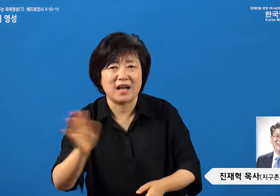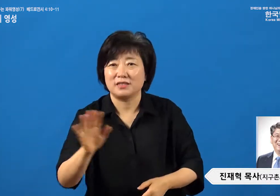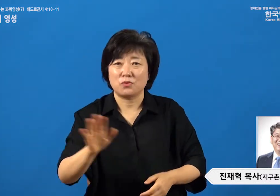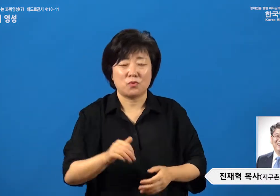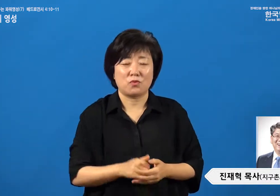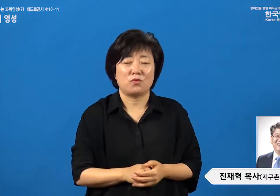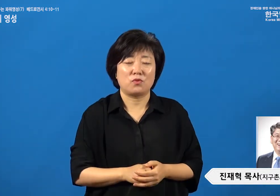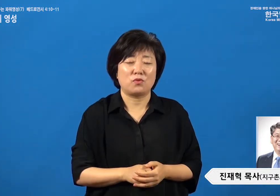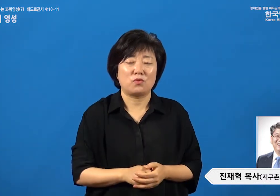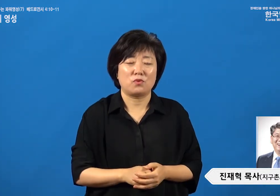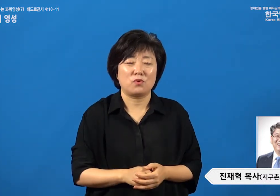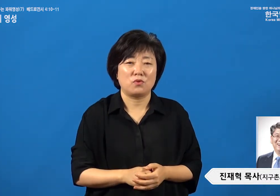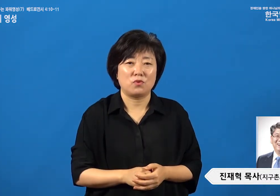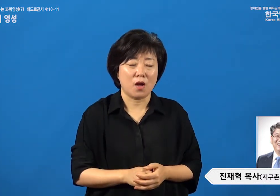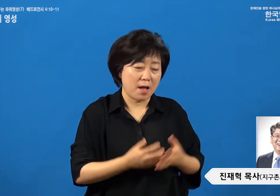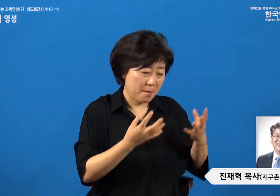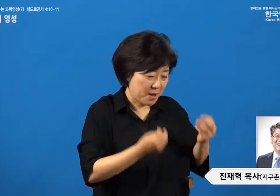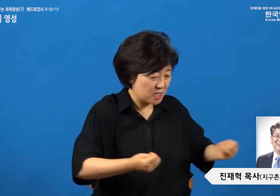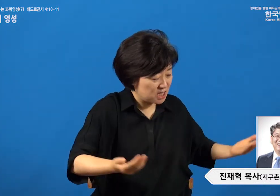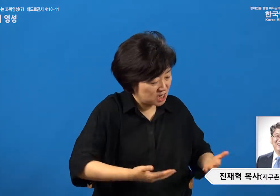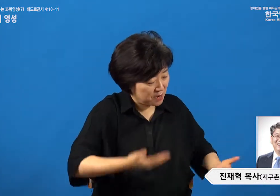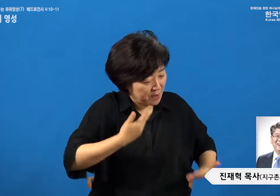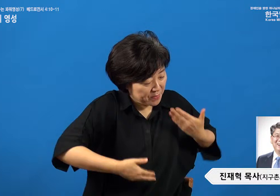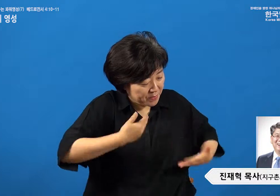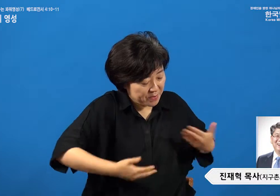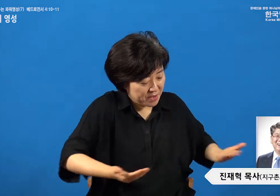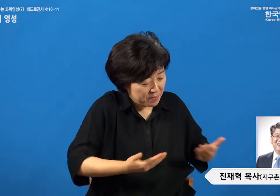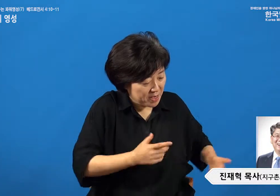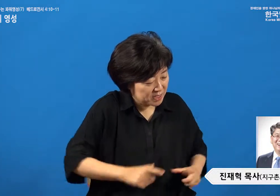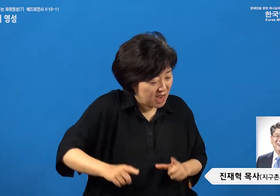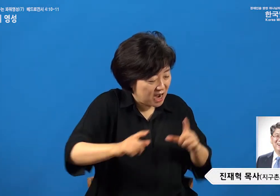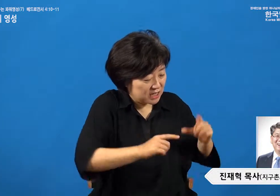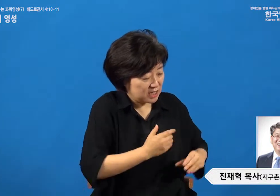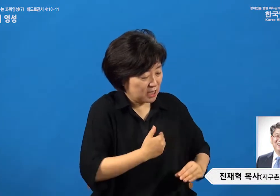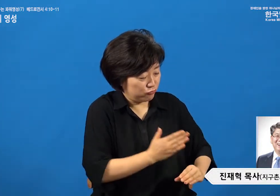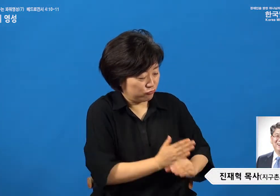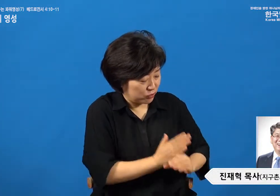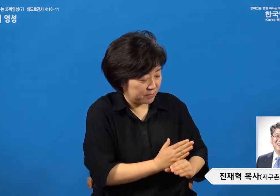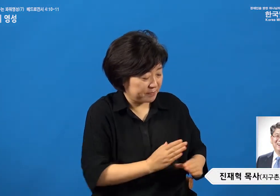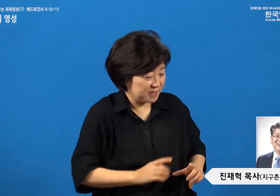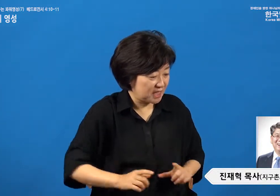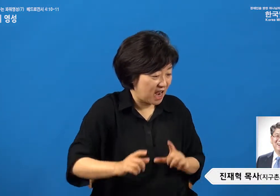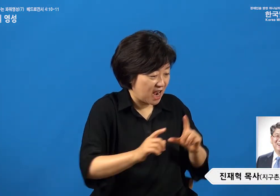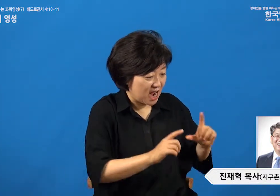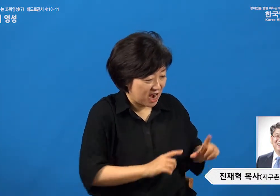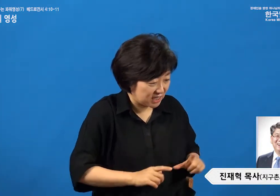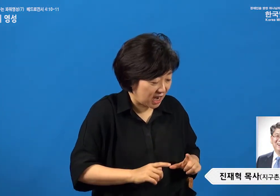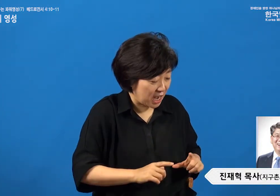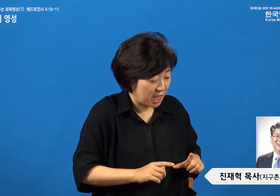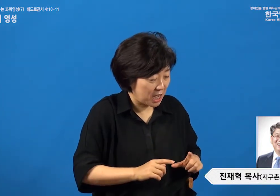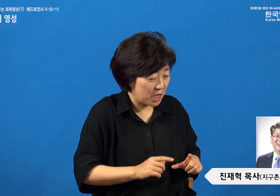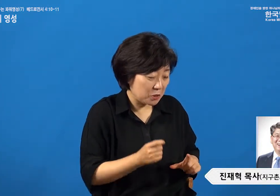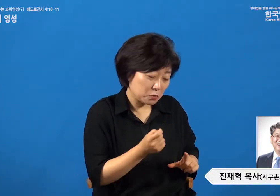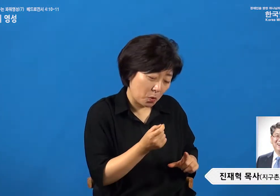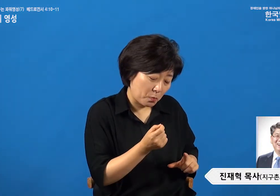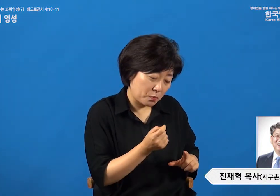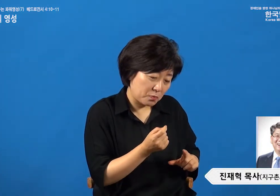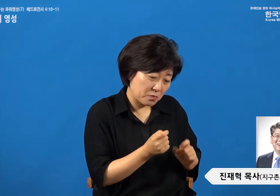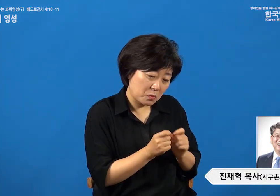아니라, 많은 일 하다가 조금 옵션으로